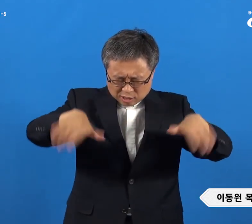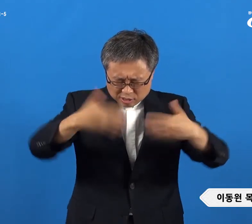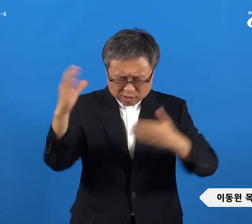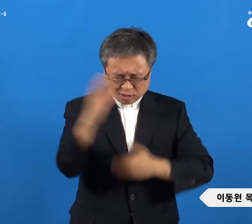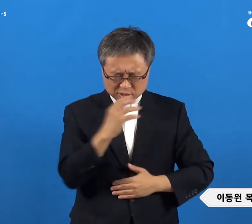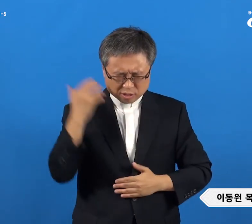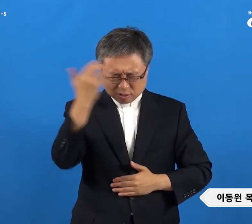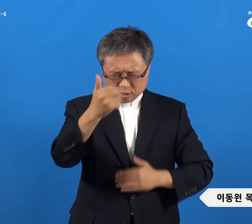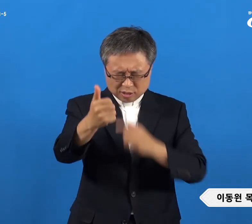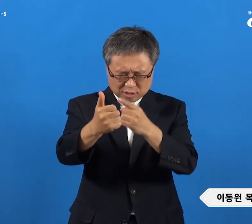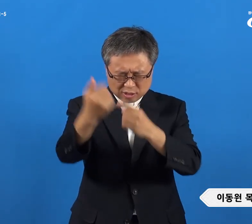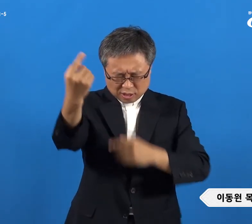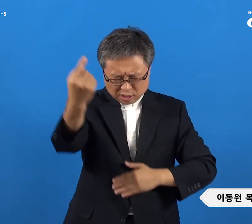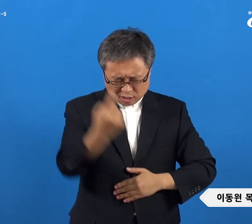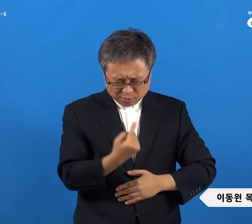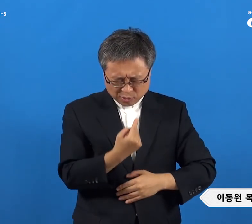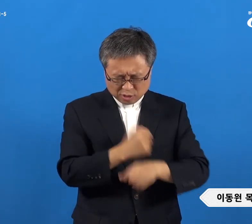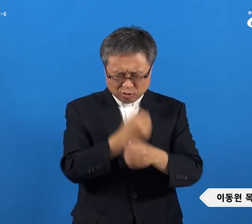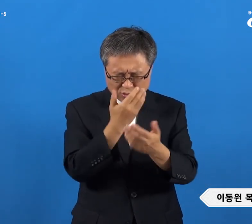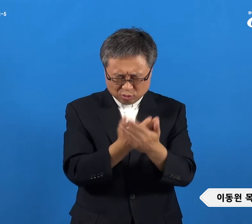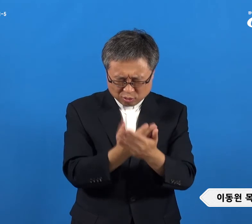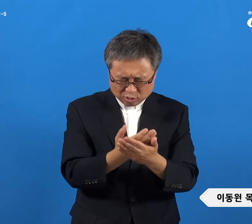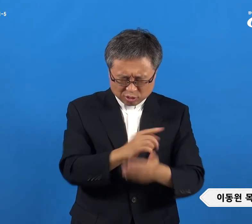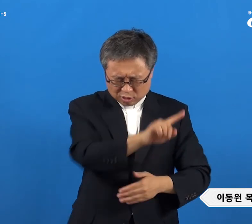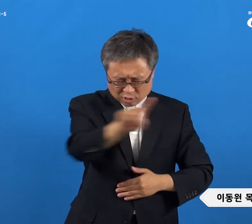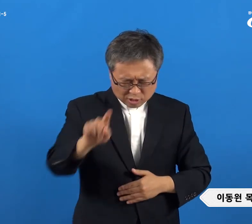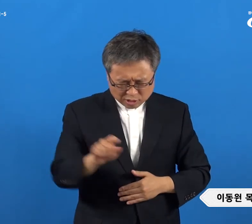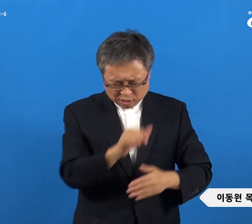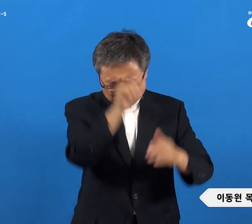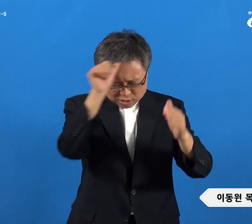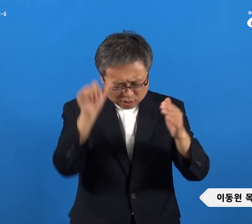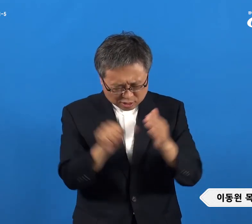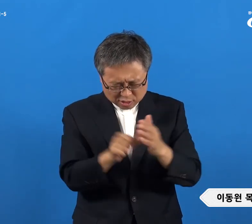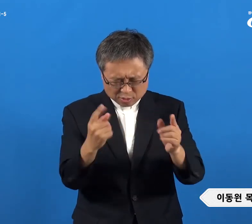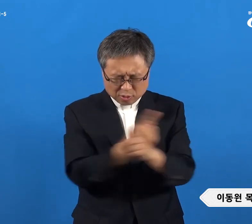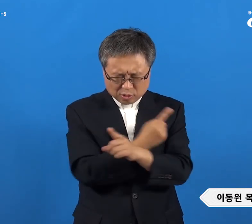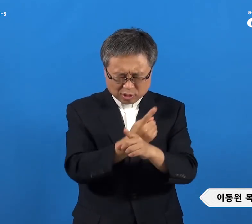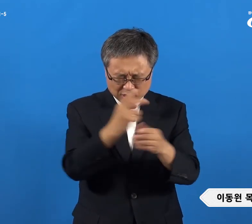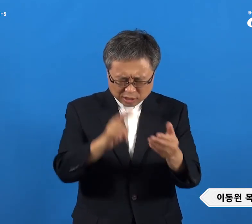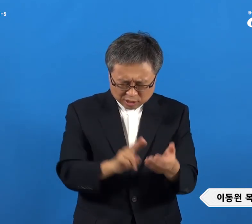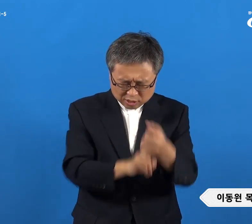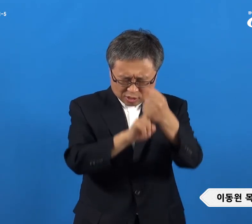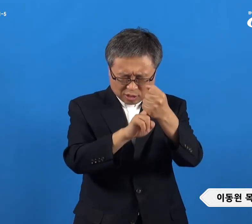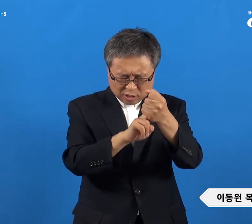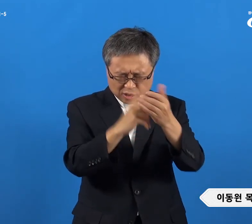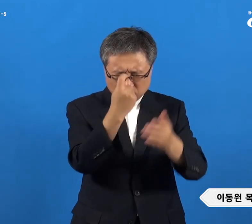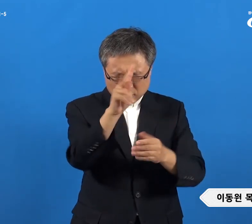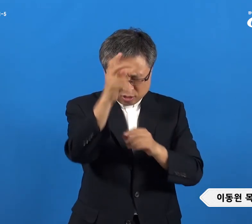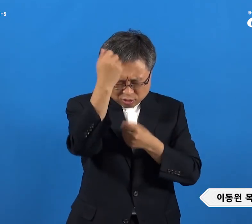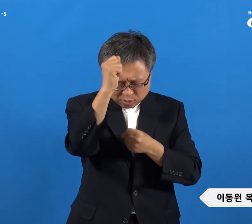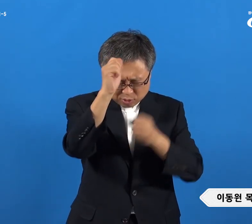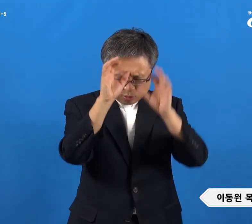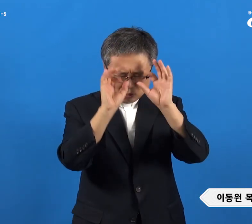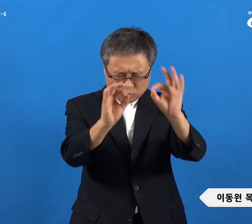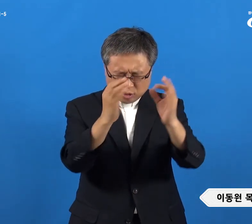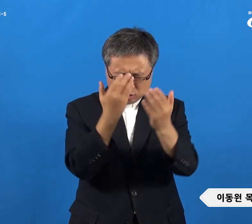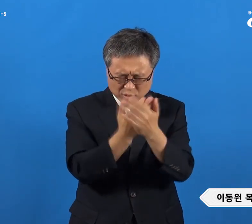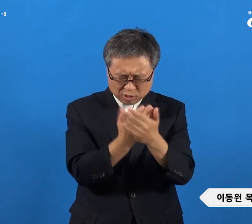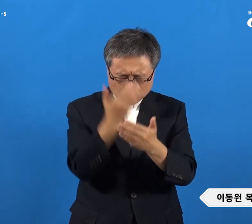그에게 임하시사 그 인생을 바꾸는 기적의 드라마를 보게 해 주시옵소서. 하나님은 살아계십니다.